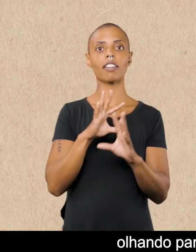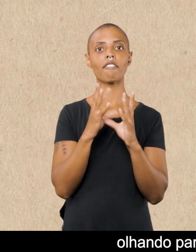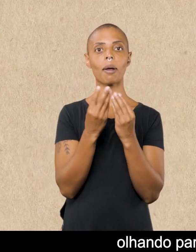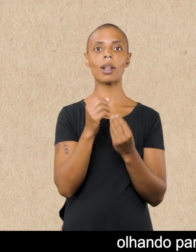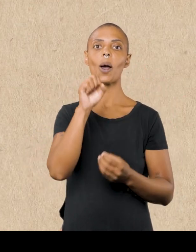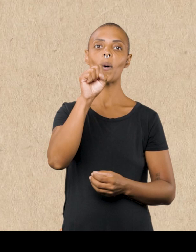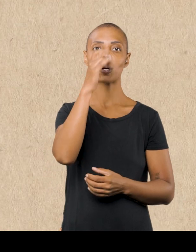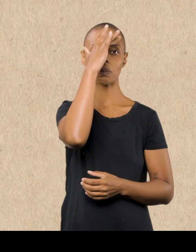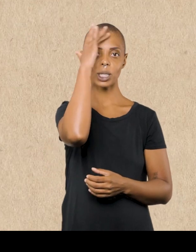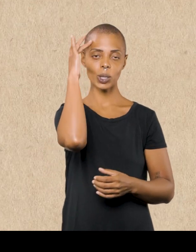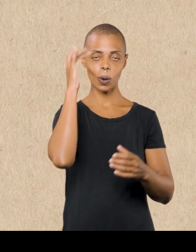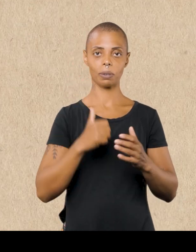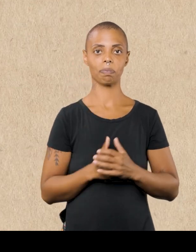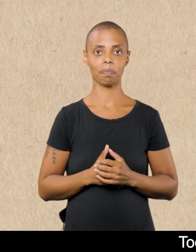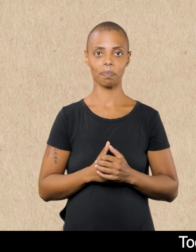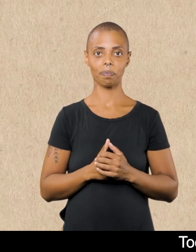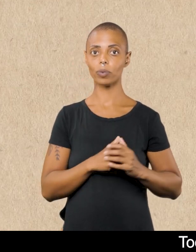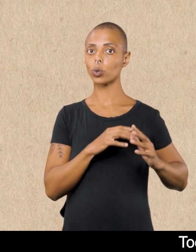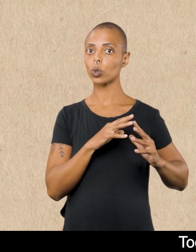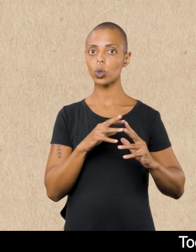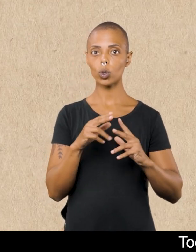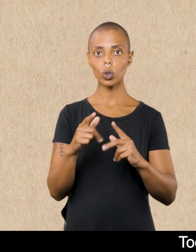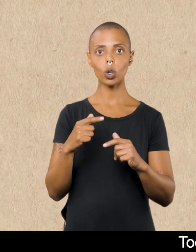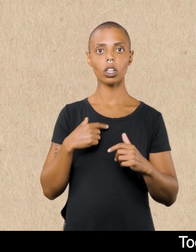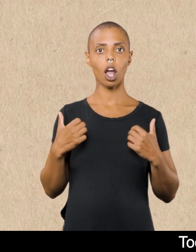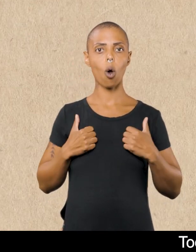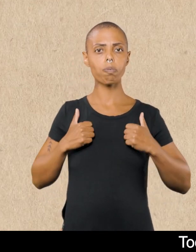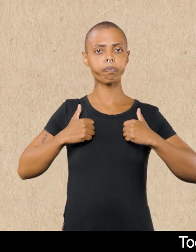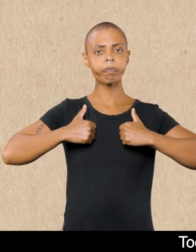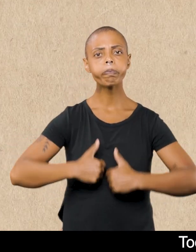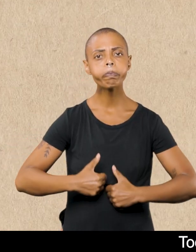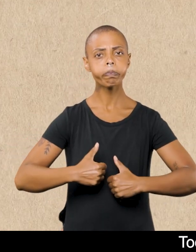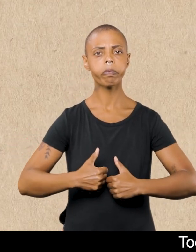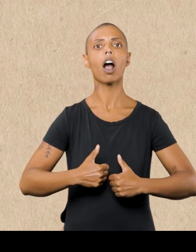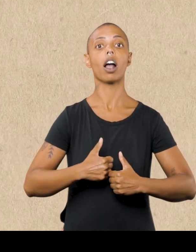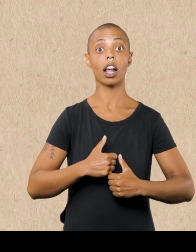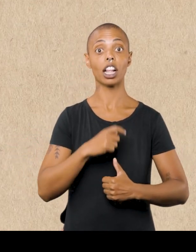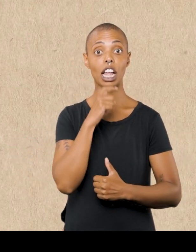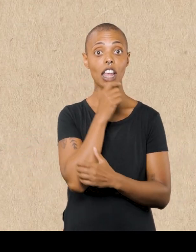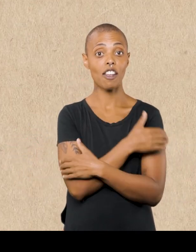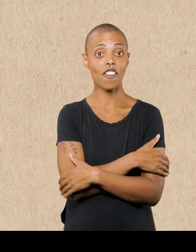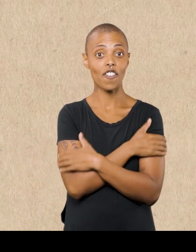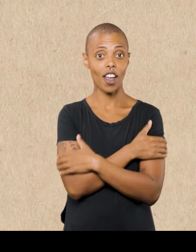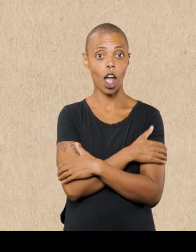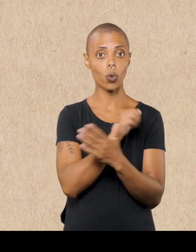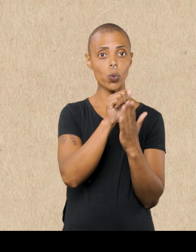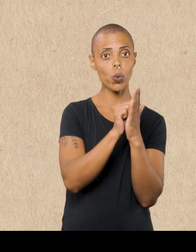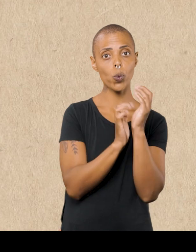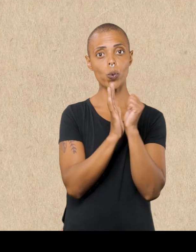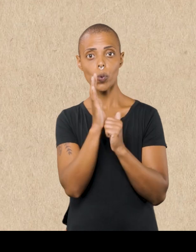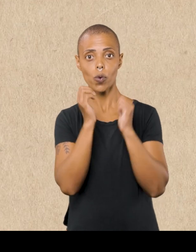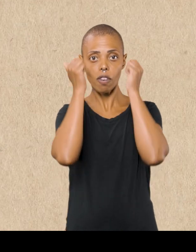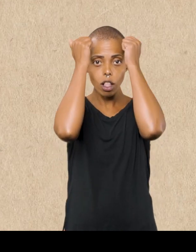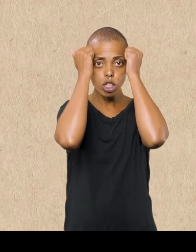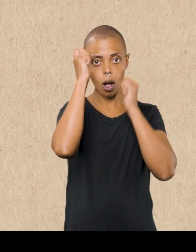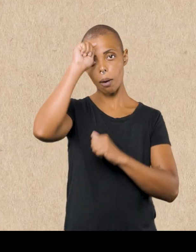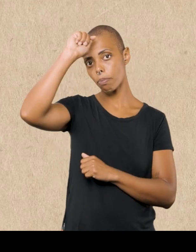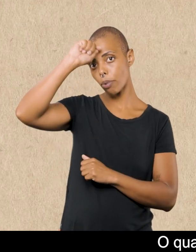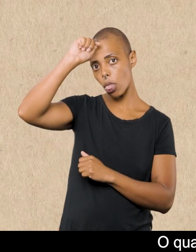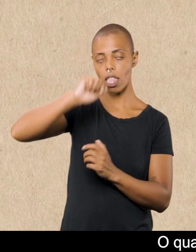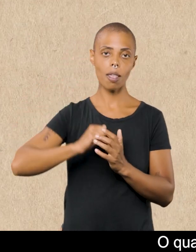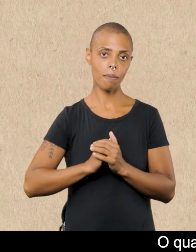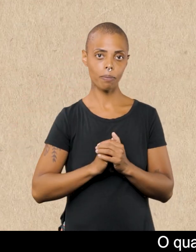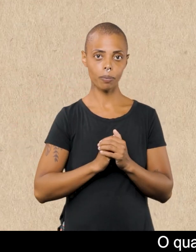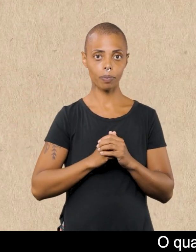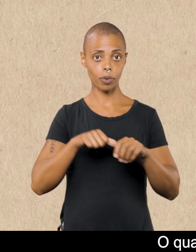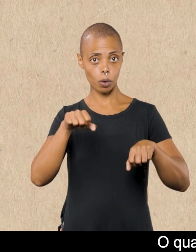filhos, olhando para a frente, completando a família de oito. Todos eles vestem pesadas roupas de